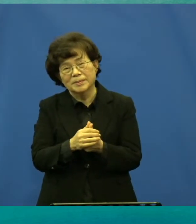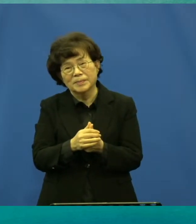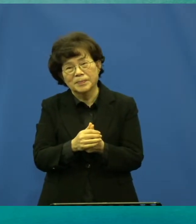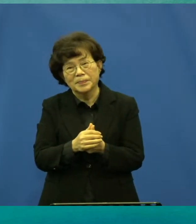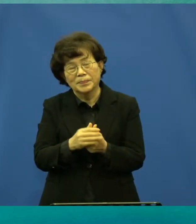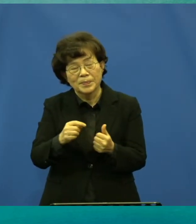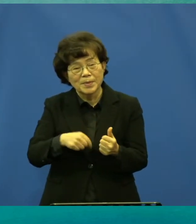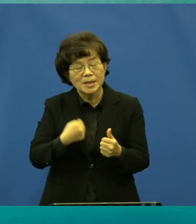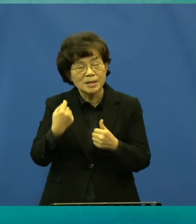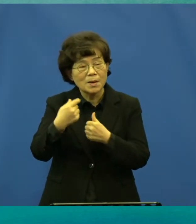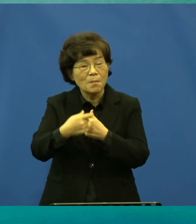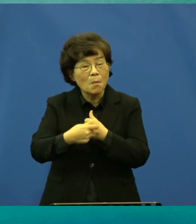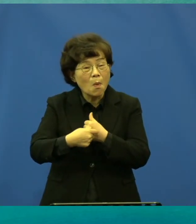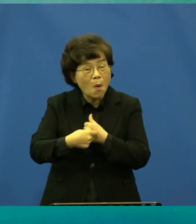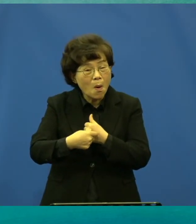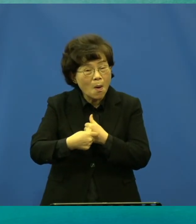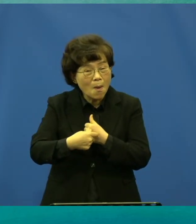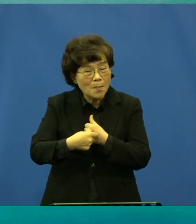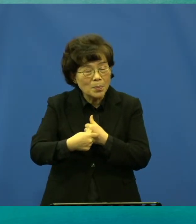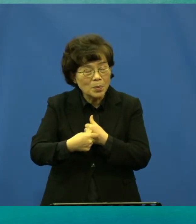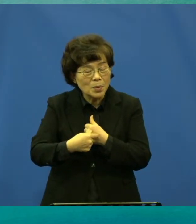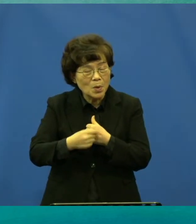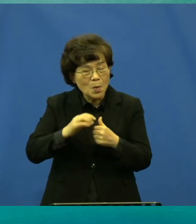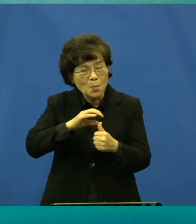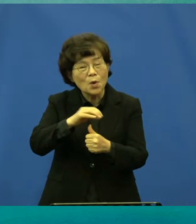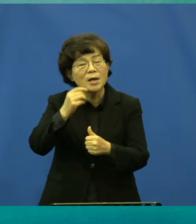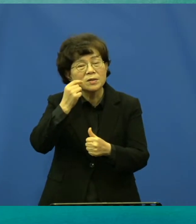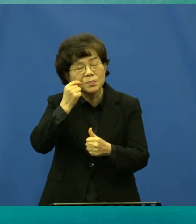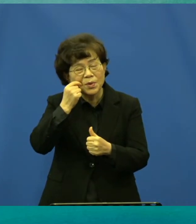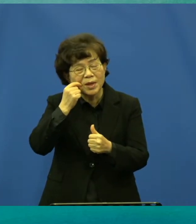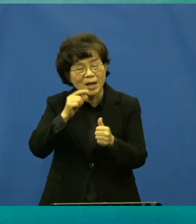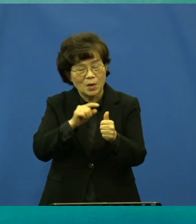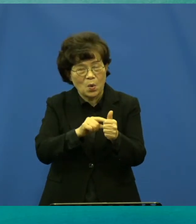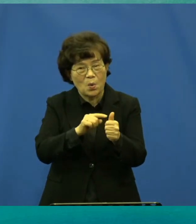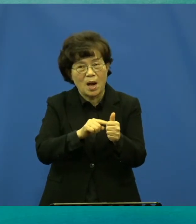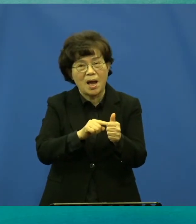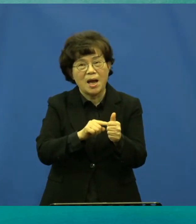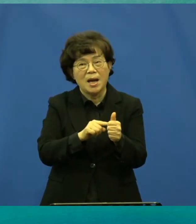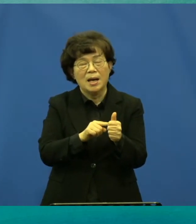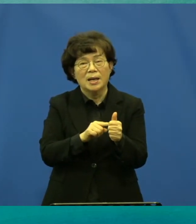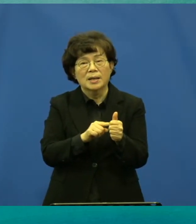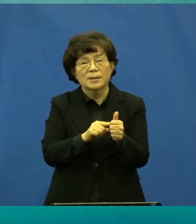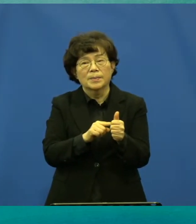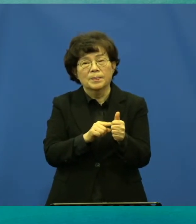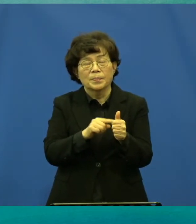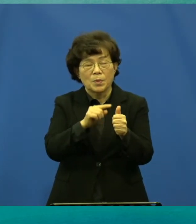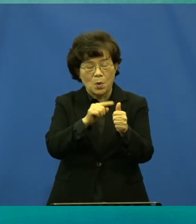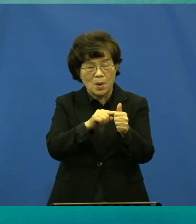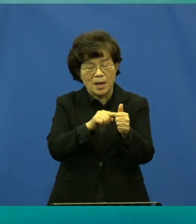자신의 몸 하나 추스르기도 힘들어하는 상황. 지금